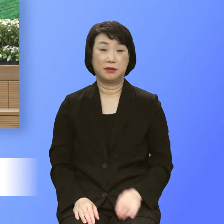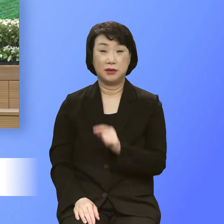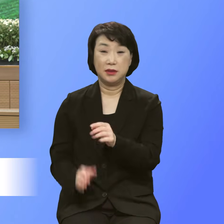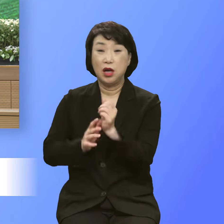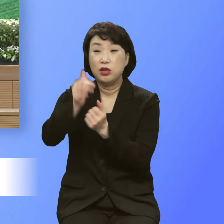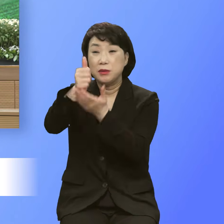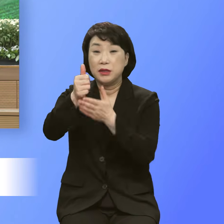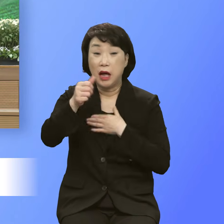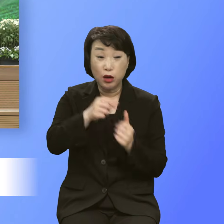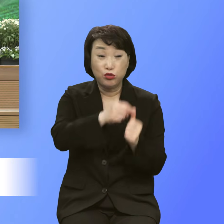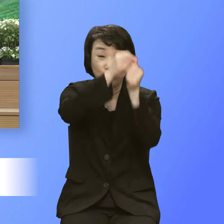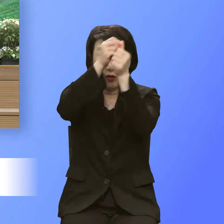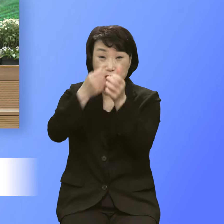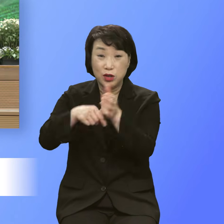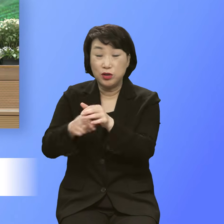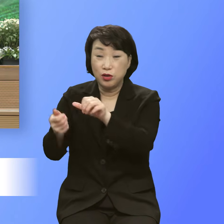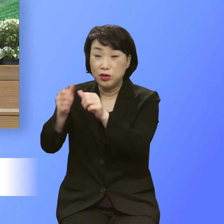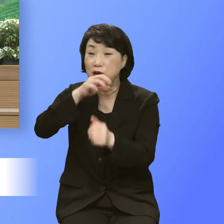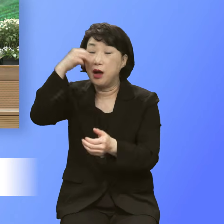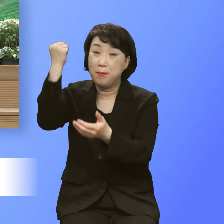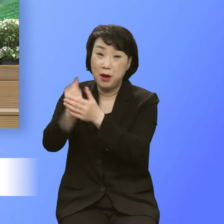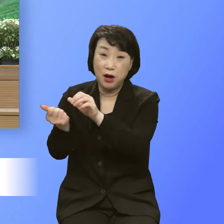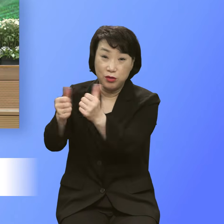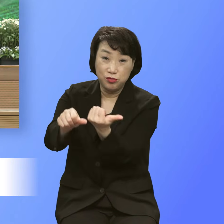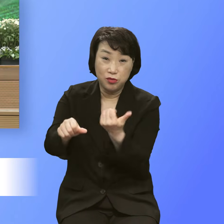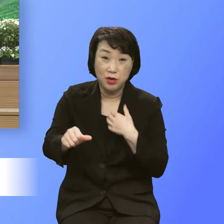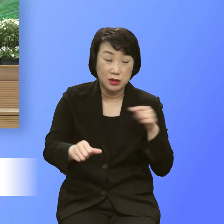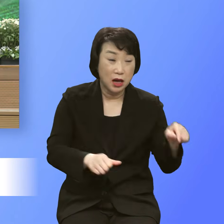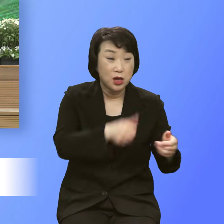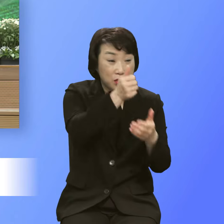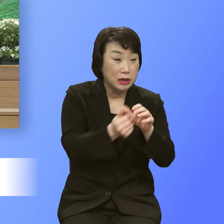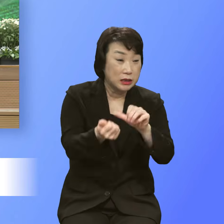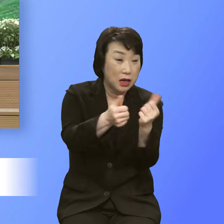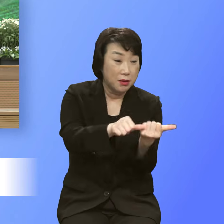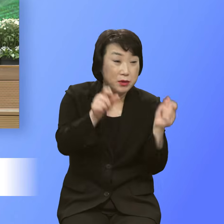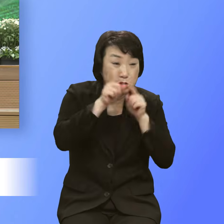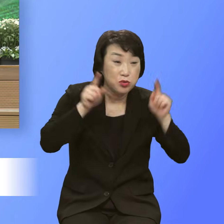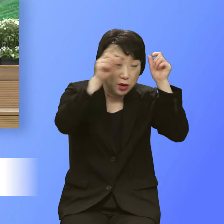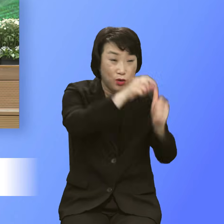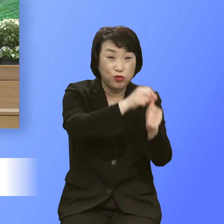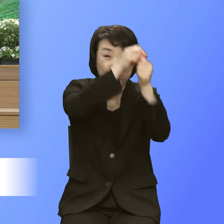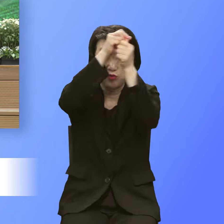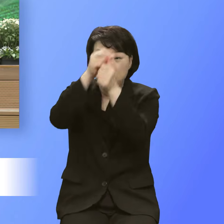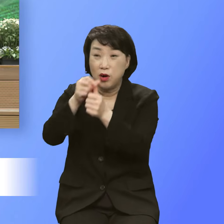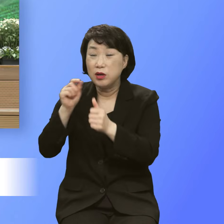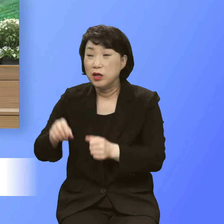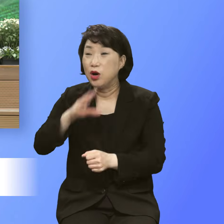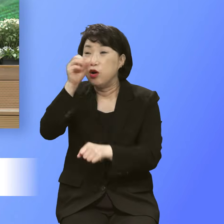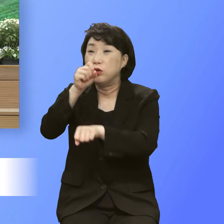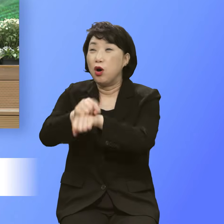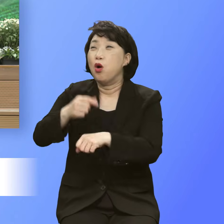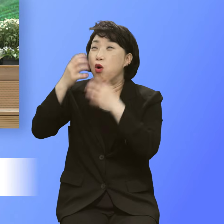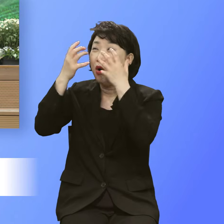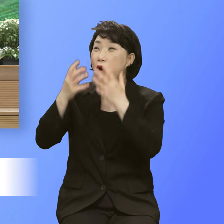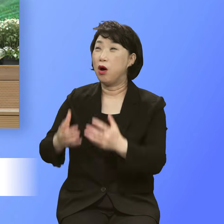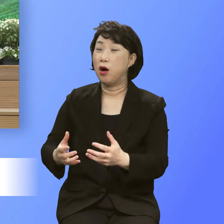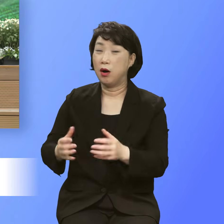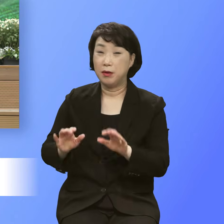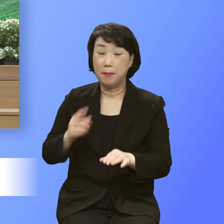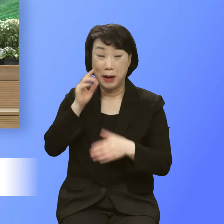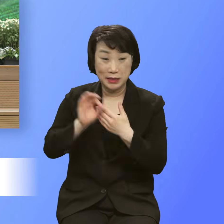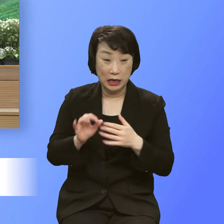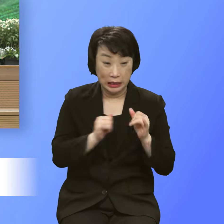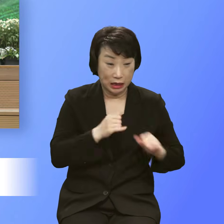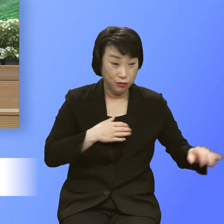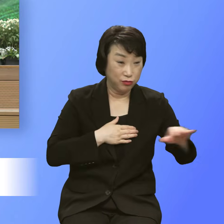그분이 나를 위해 죽어도 나를 죄와 사모가 지어서 구원했다. 이 신성은 어마어마하대. 만약에 우리와